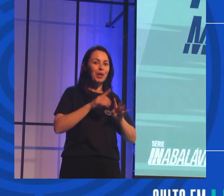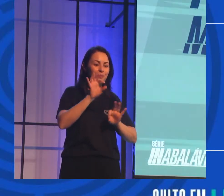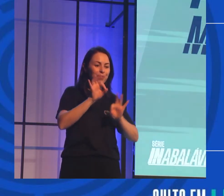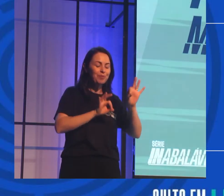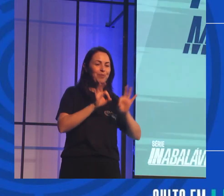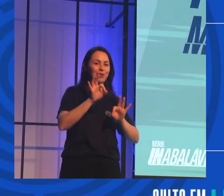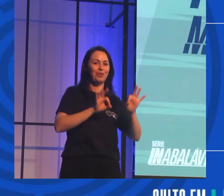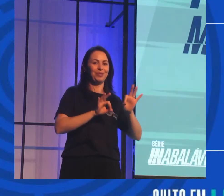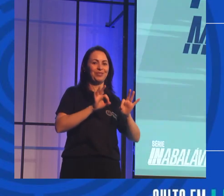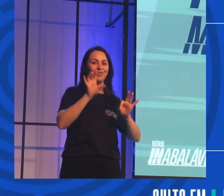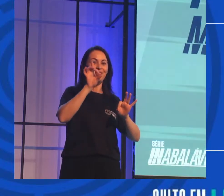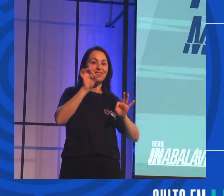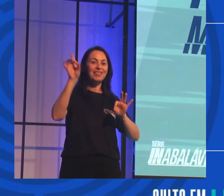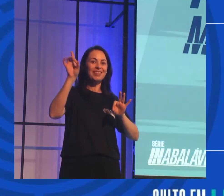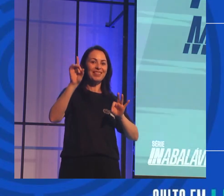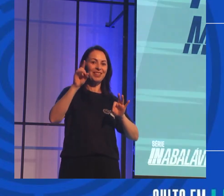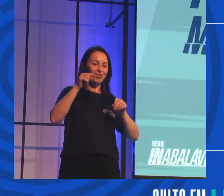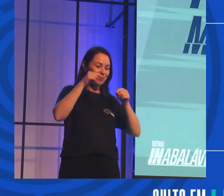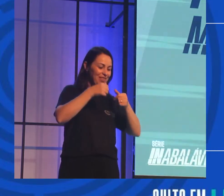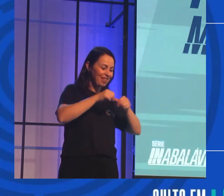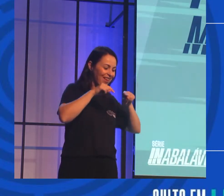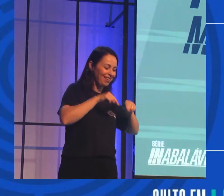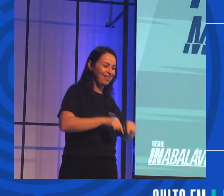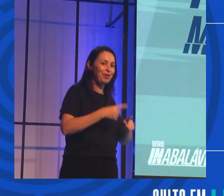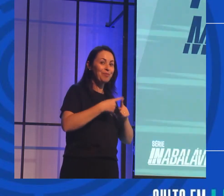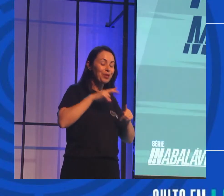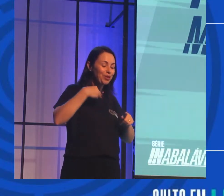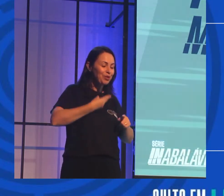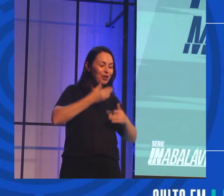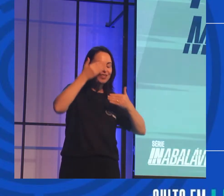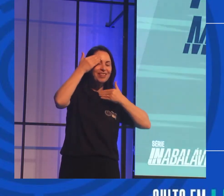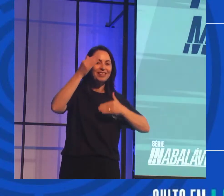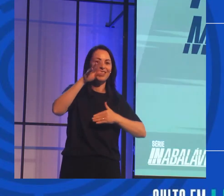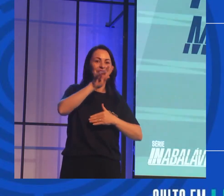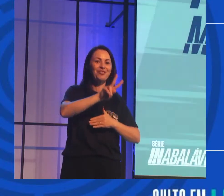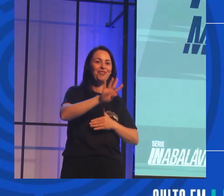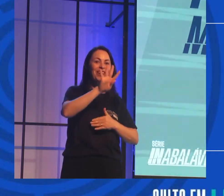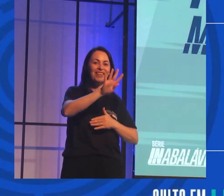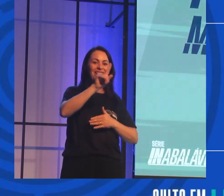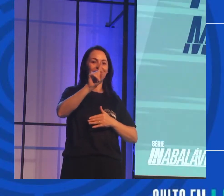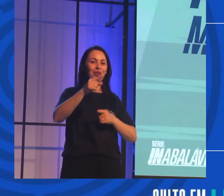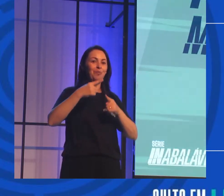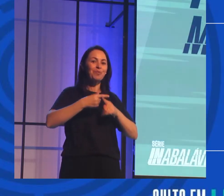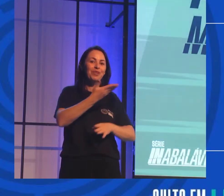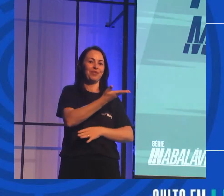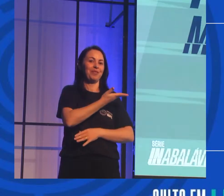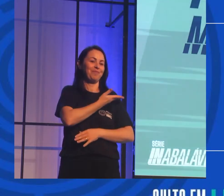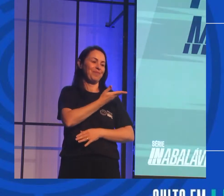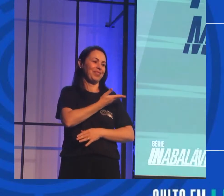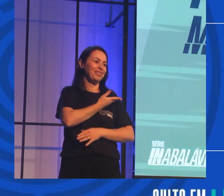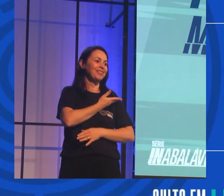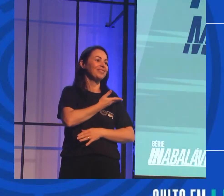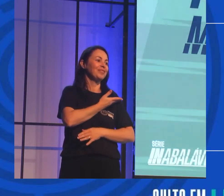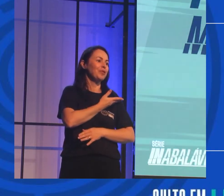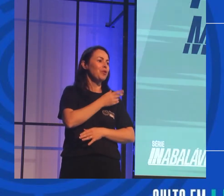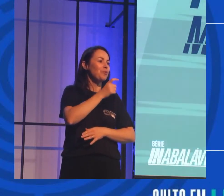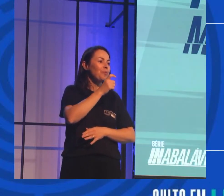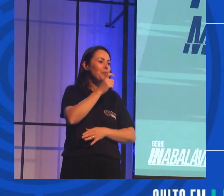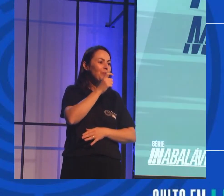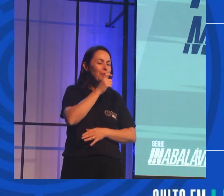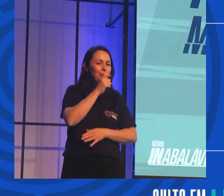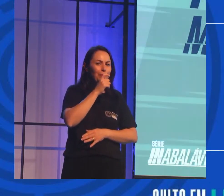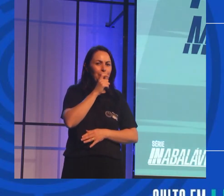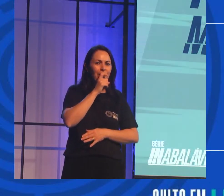41 anos da tua vida, por você ser um amigo. Você é um grande amigo, você é um pai, um